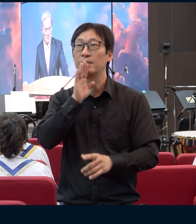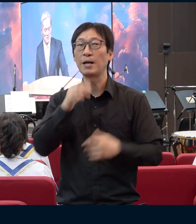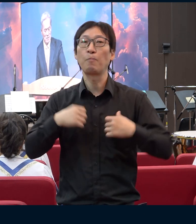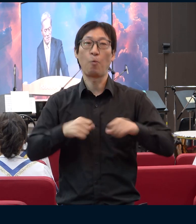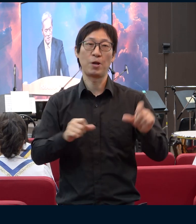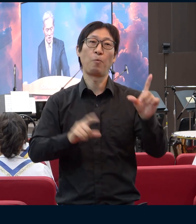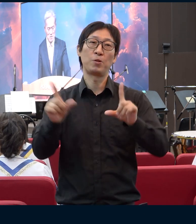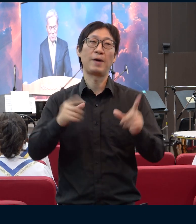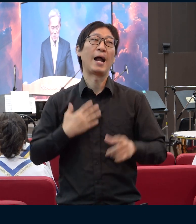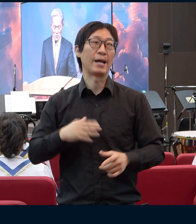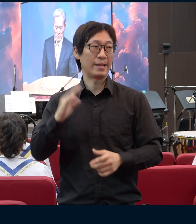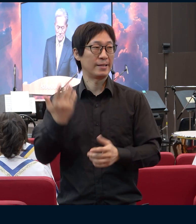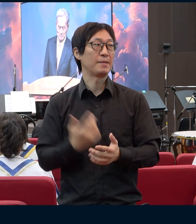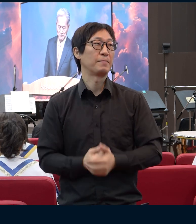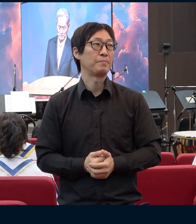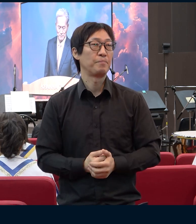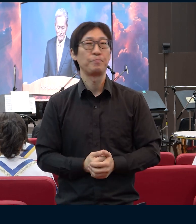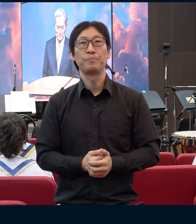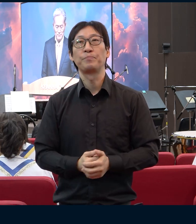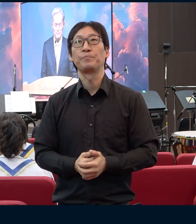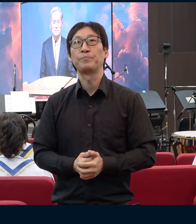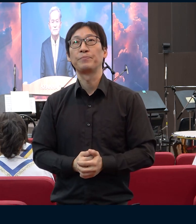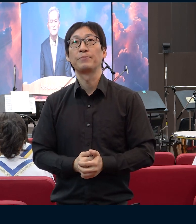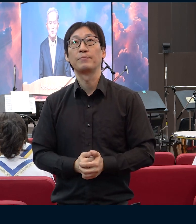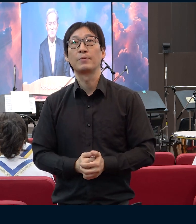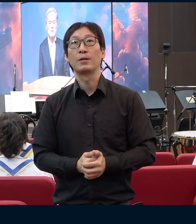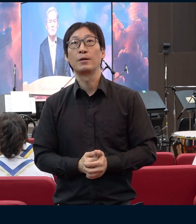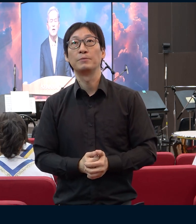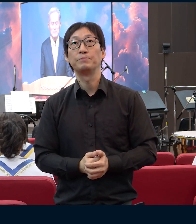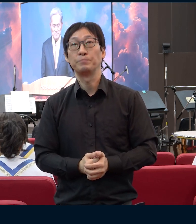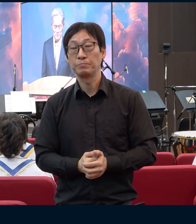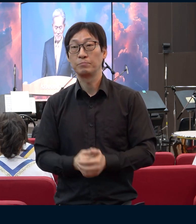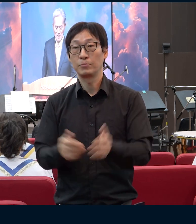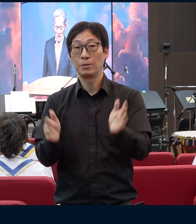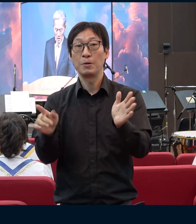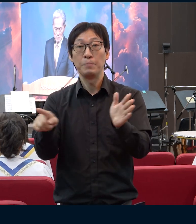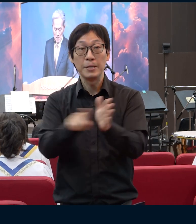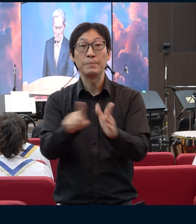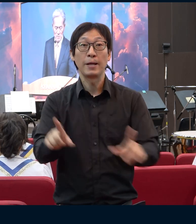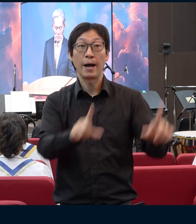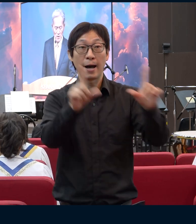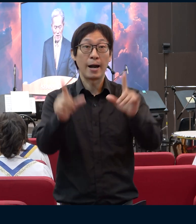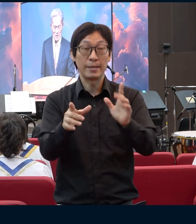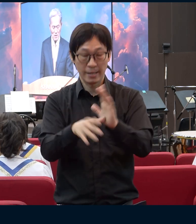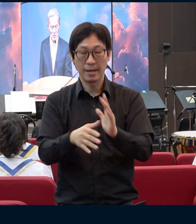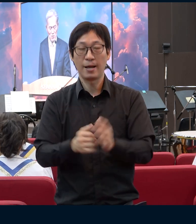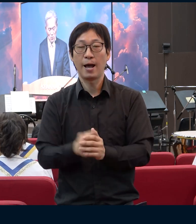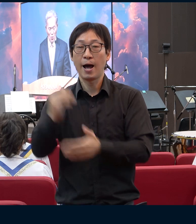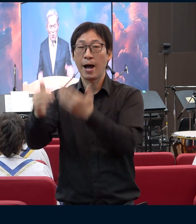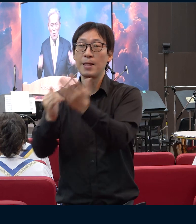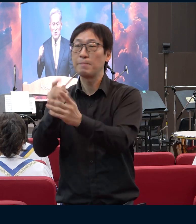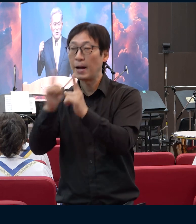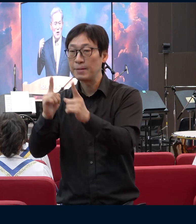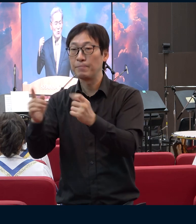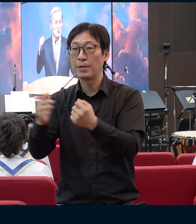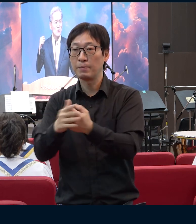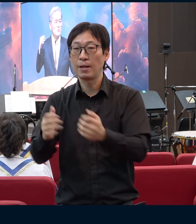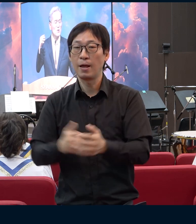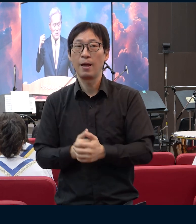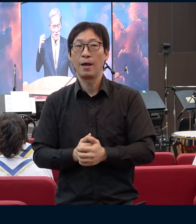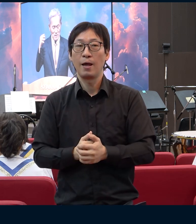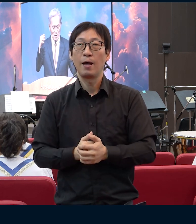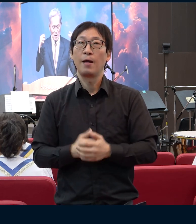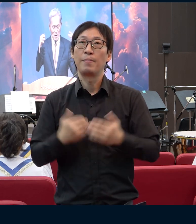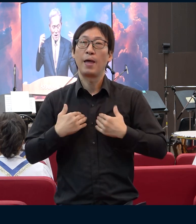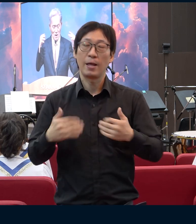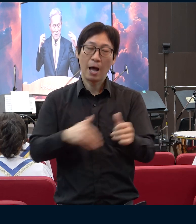신앙의 사람들 가운데 주님 때문에 하나님 말씀 때문에 도저히 내려놓을